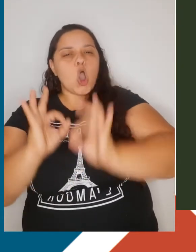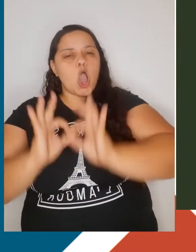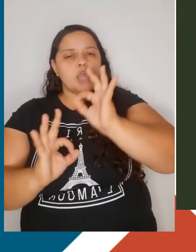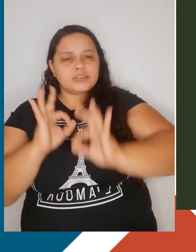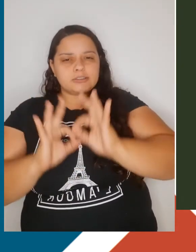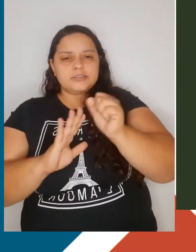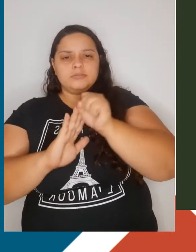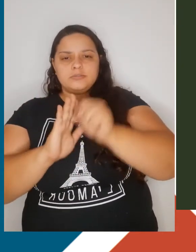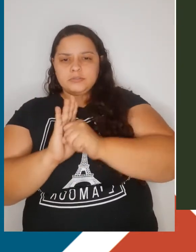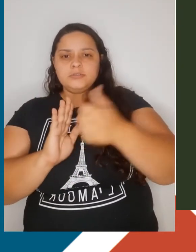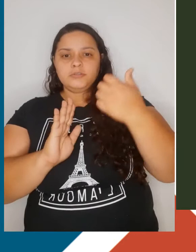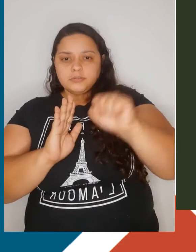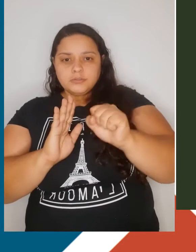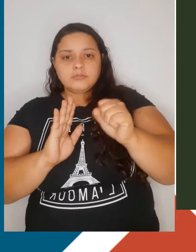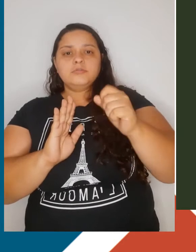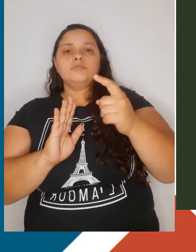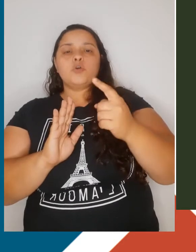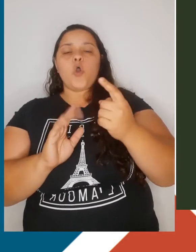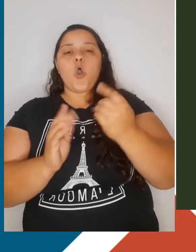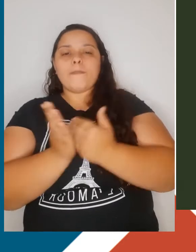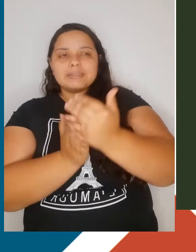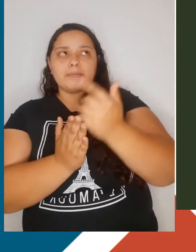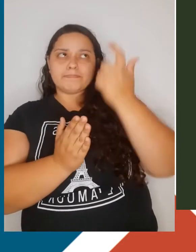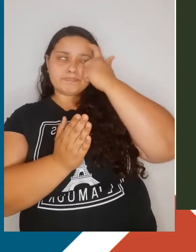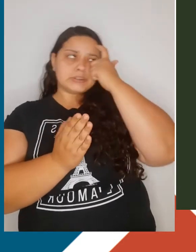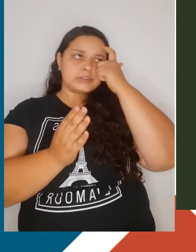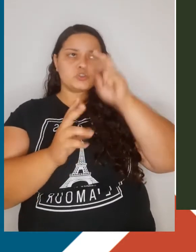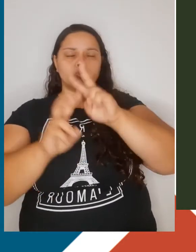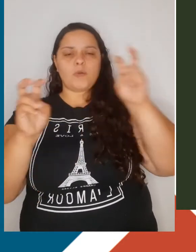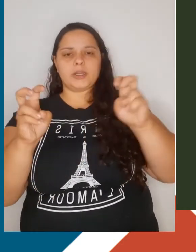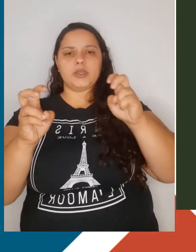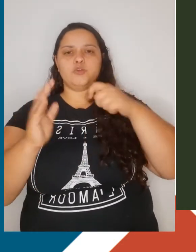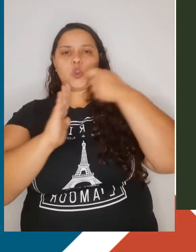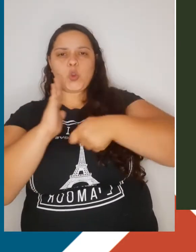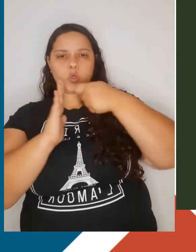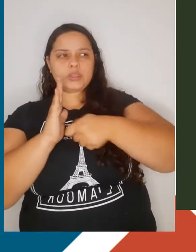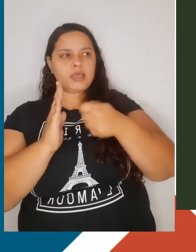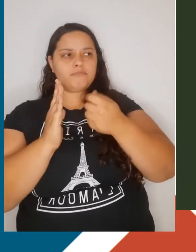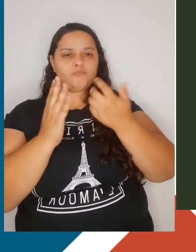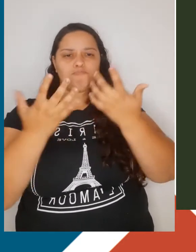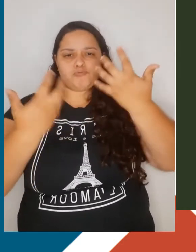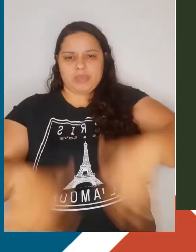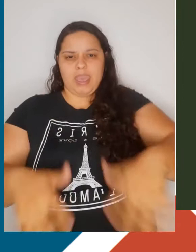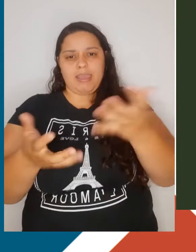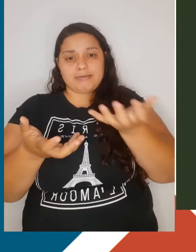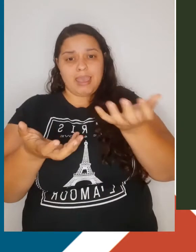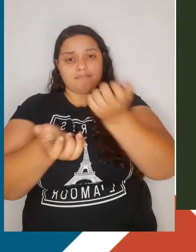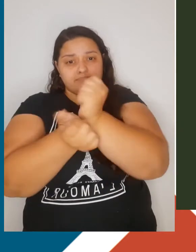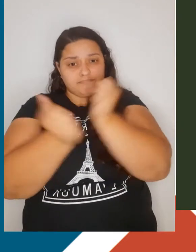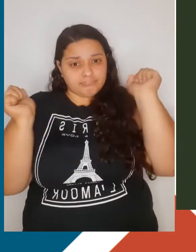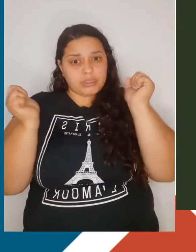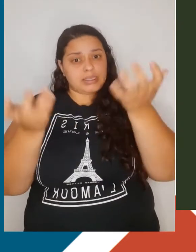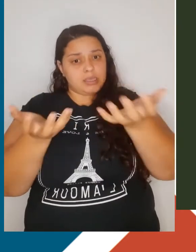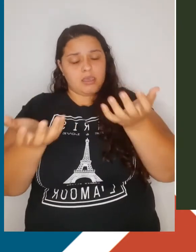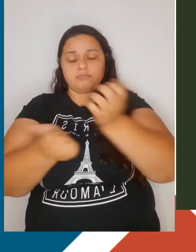se organizando desde meados do século XVIII para se colocarem em luta contra a metrópole e a escravidão imposta. As